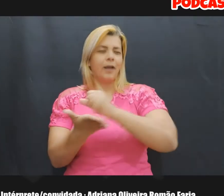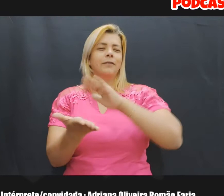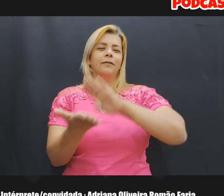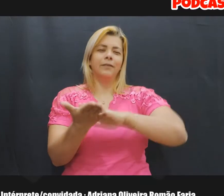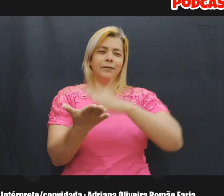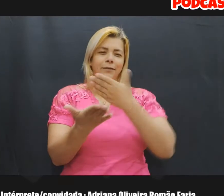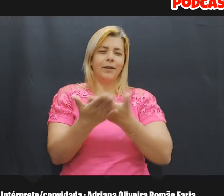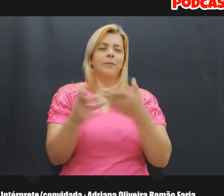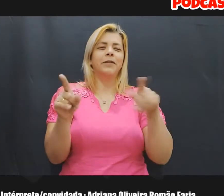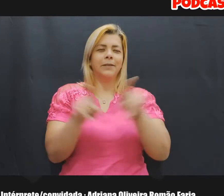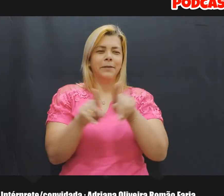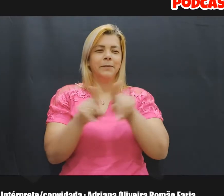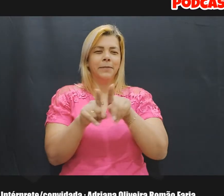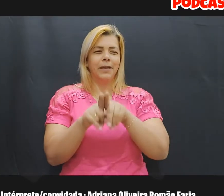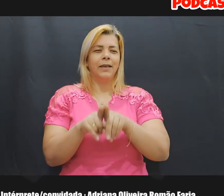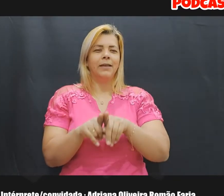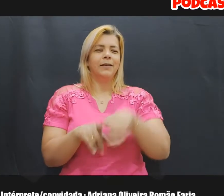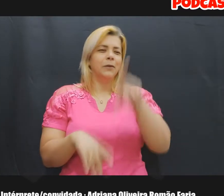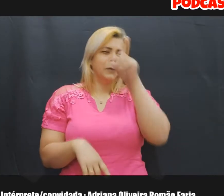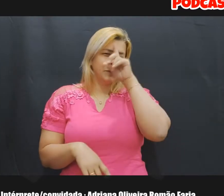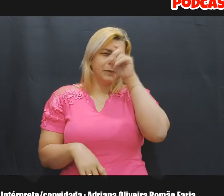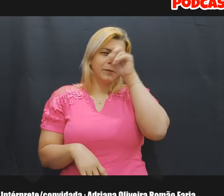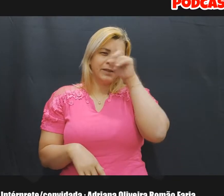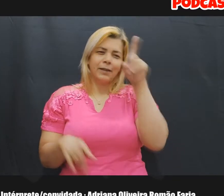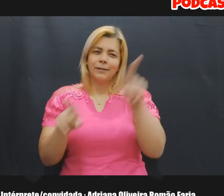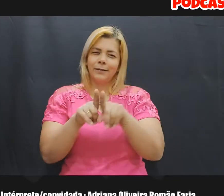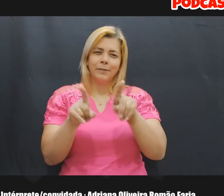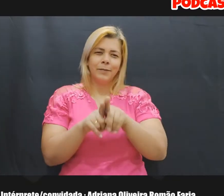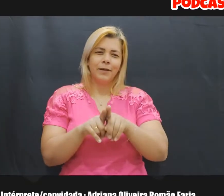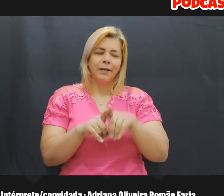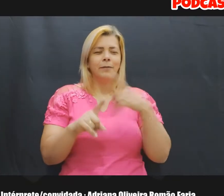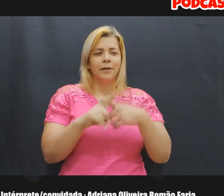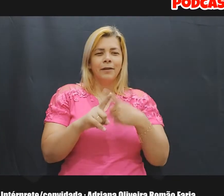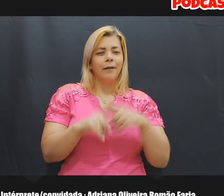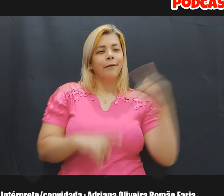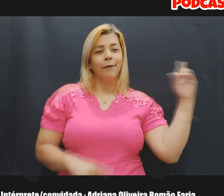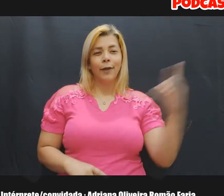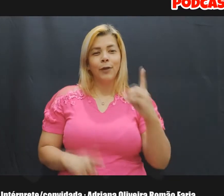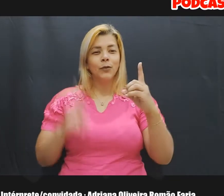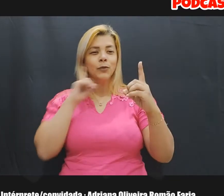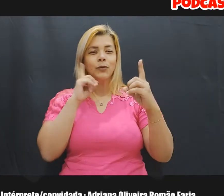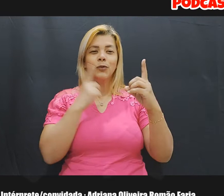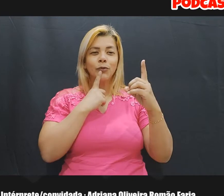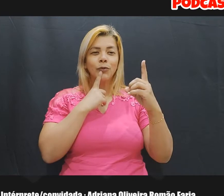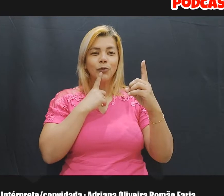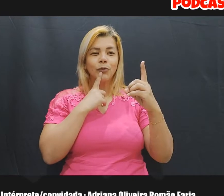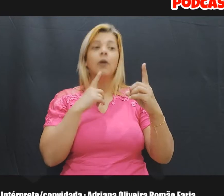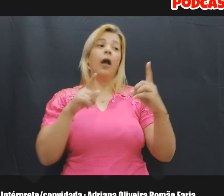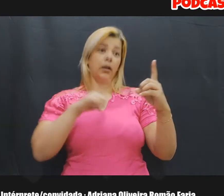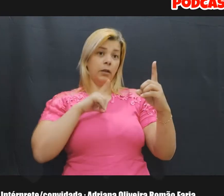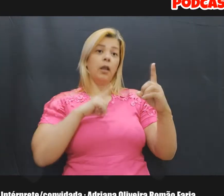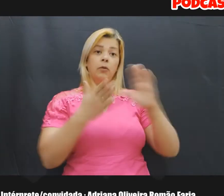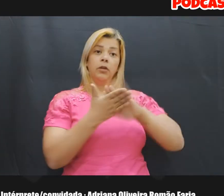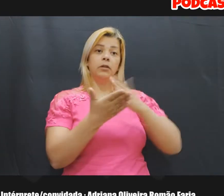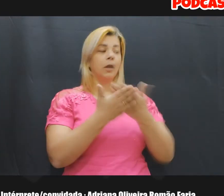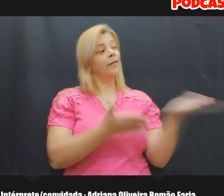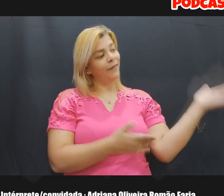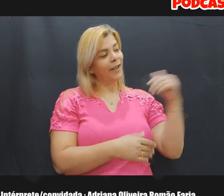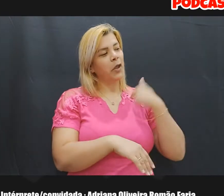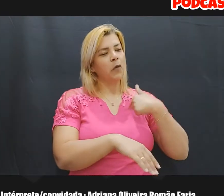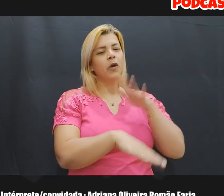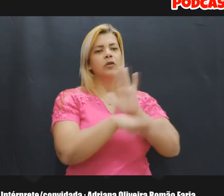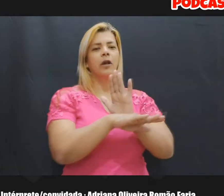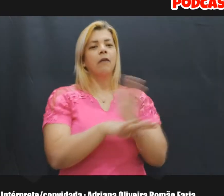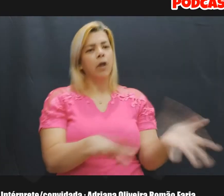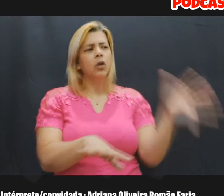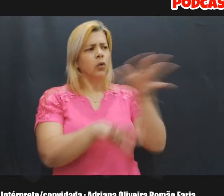intérpretes em hospitais. Por quê? Porque chegou um surdo, está lá um intérprete para ajudar ele, para